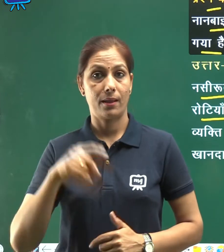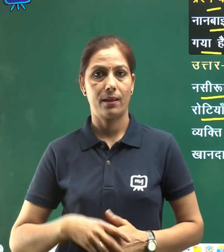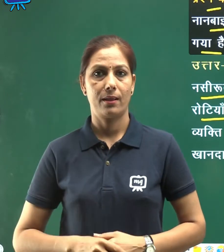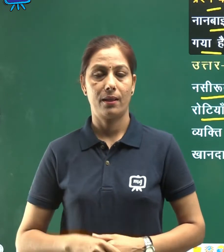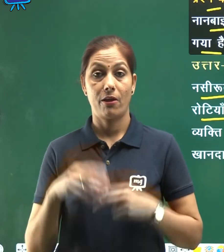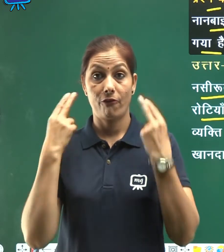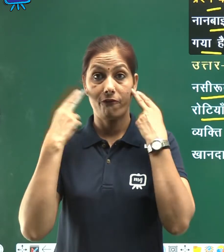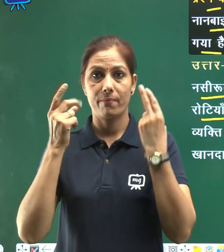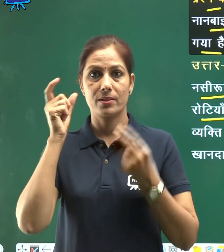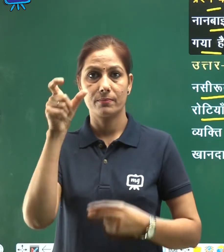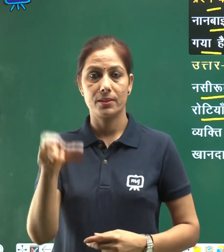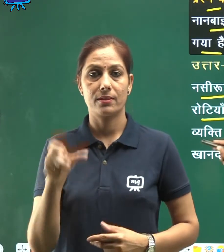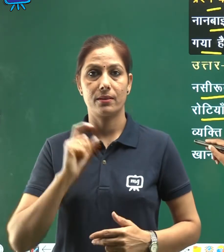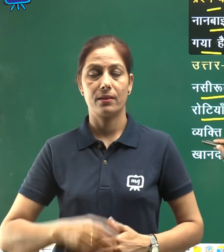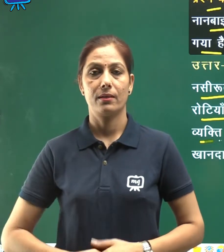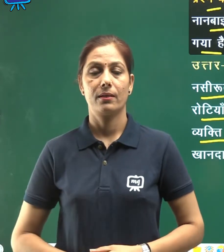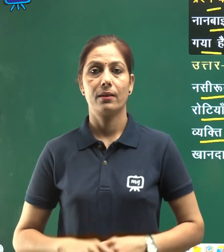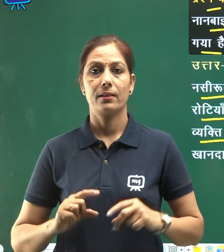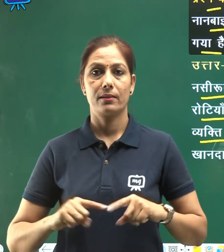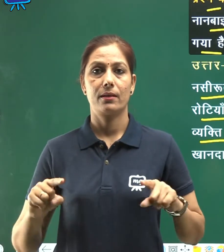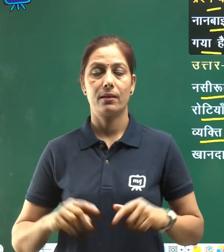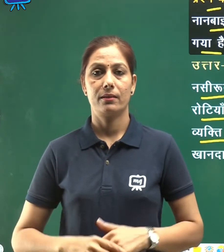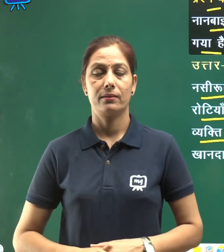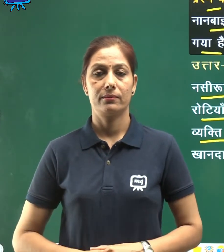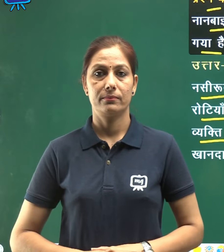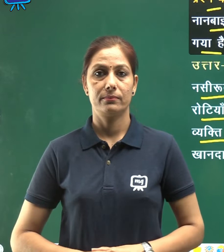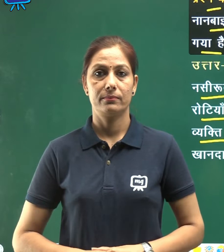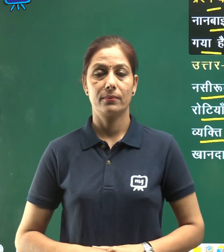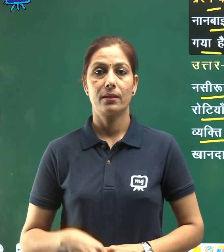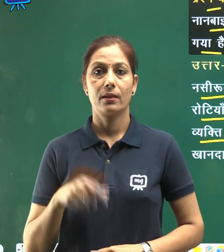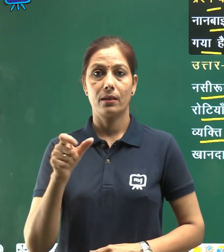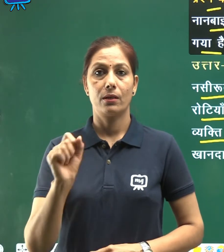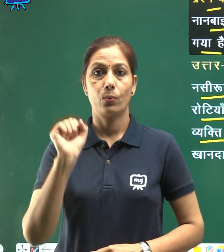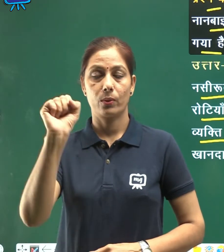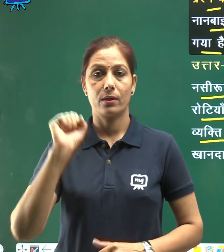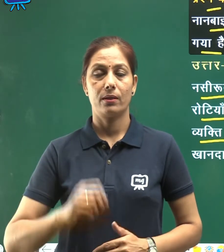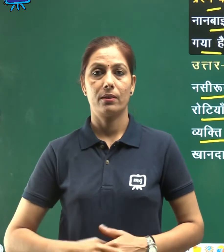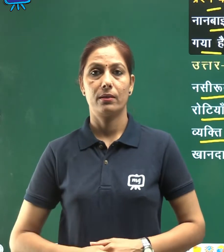प्रसिद्ध व्यक्ति थे तथा यह उनका